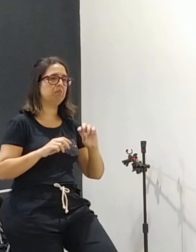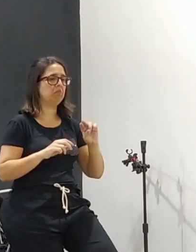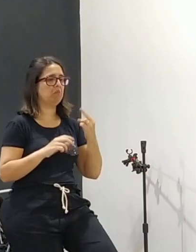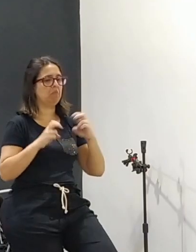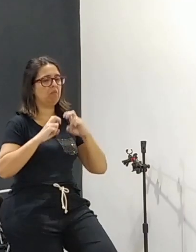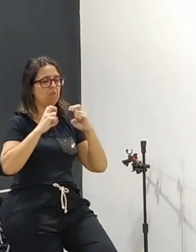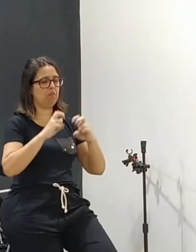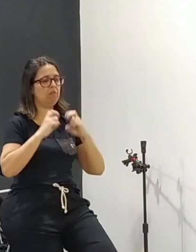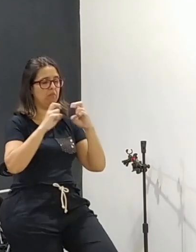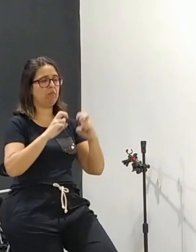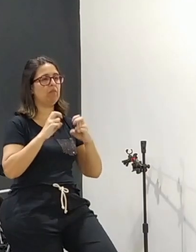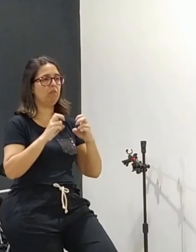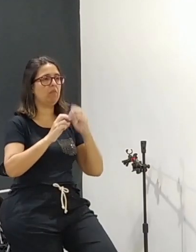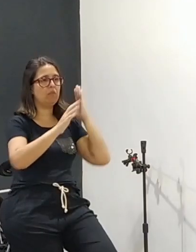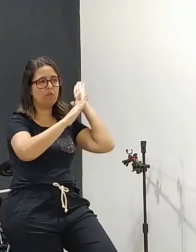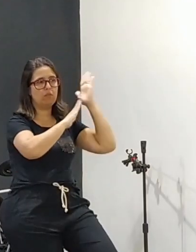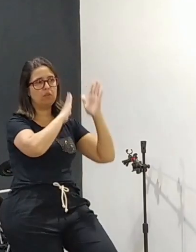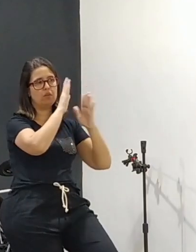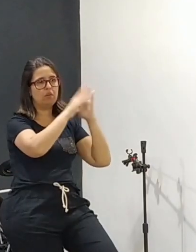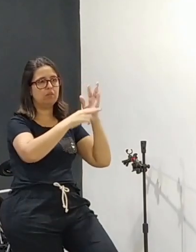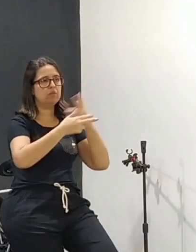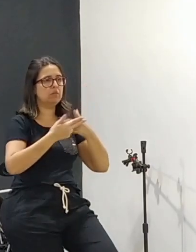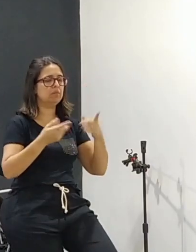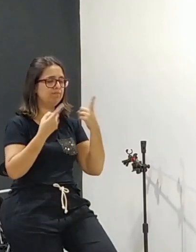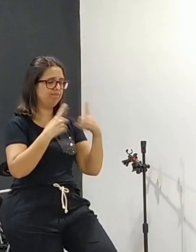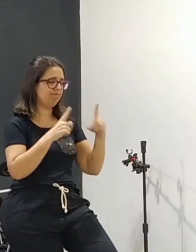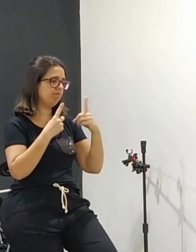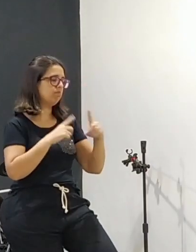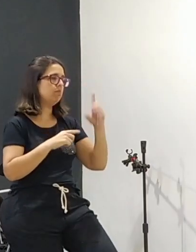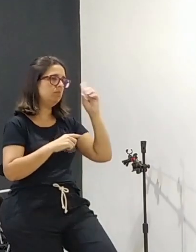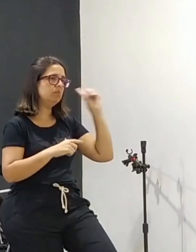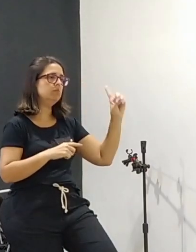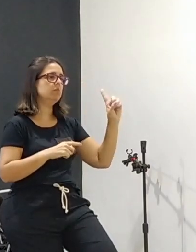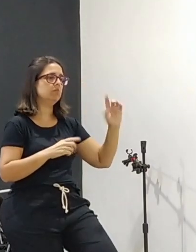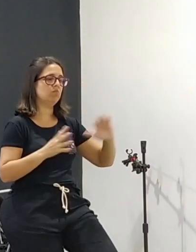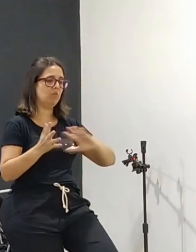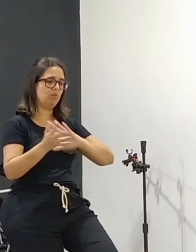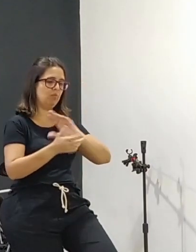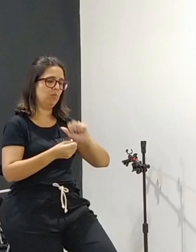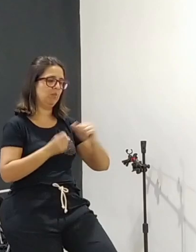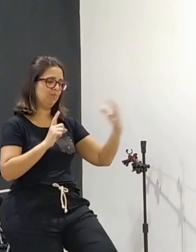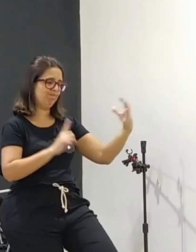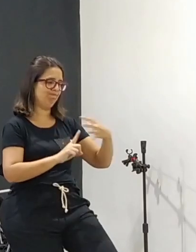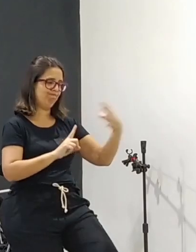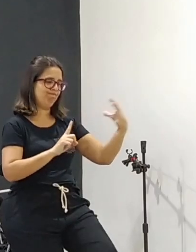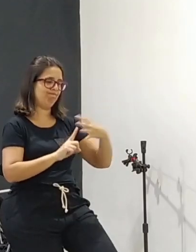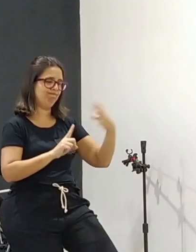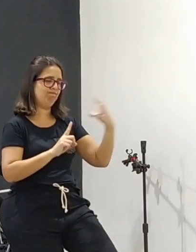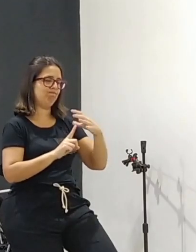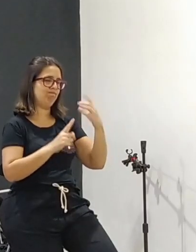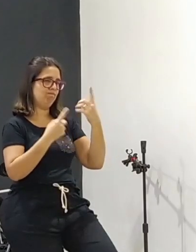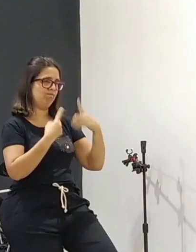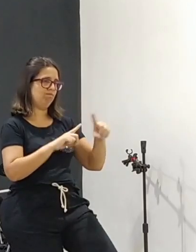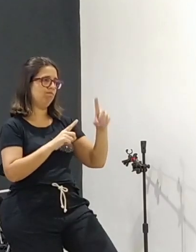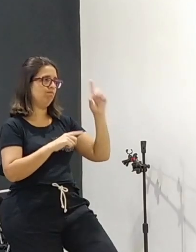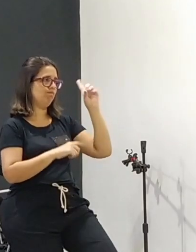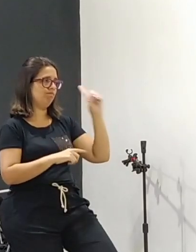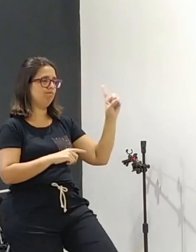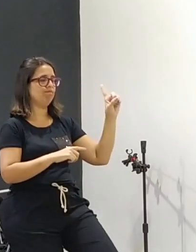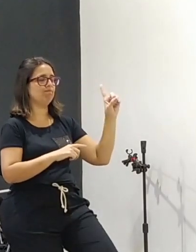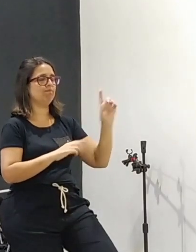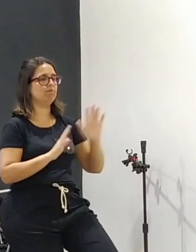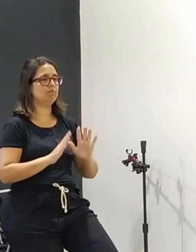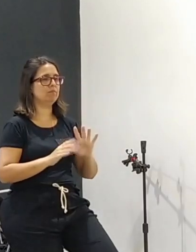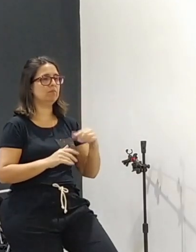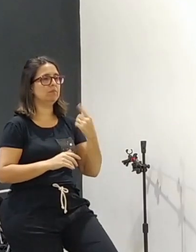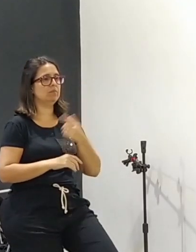do trem, nós estamos ouvindo coisas contra Deus. O que é isso? É o mundo trabalhando em oposição a Deus.